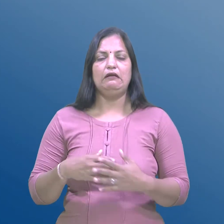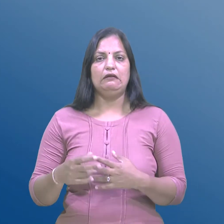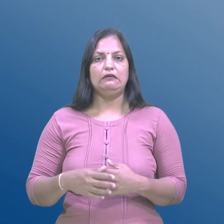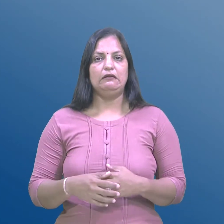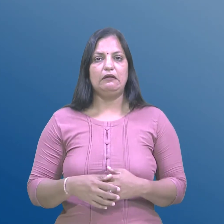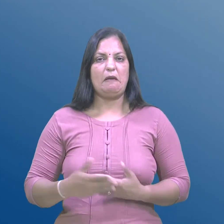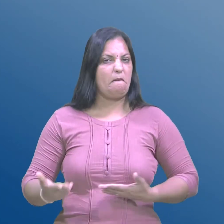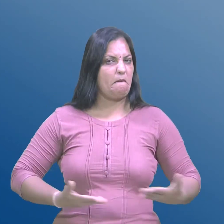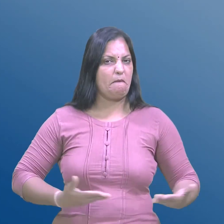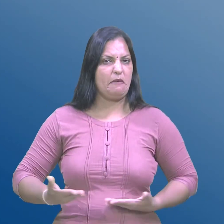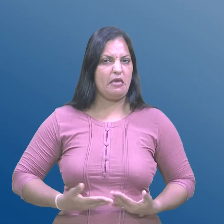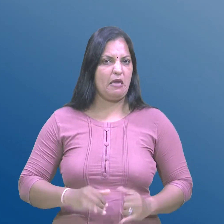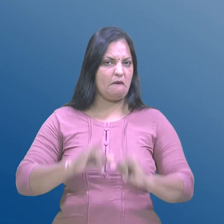અમાનવીય કે અપમાનજનક વ્યવહાર